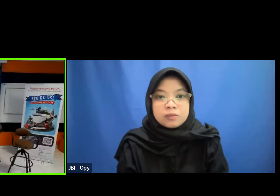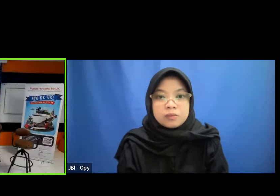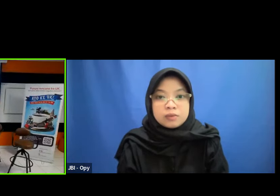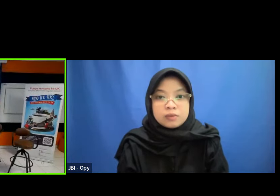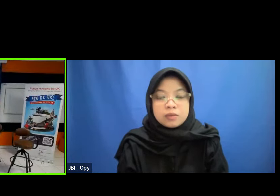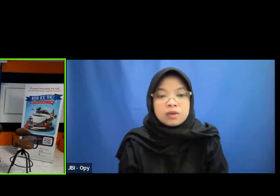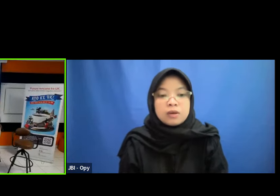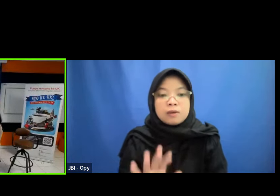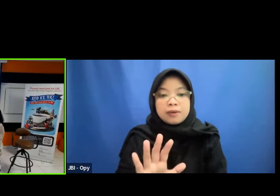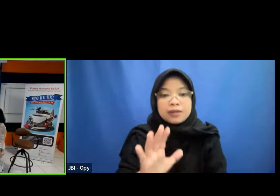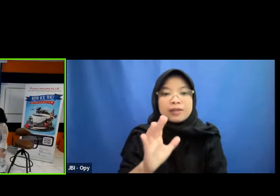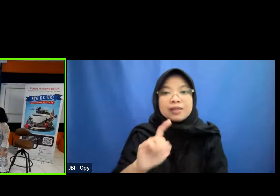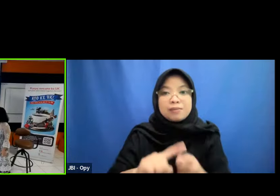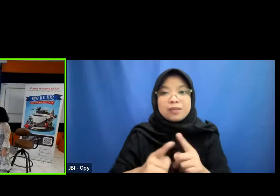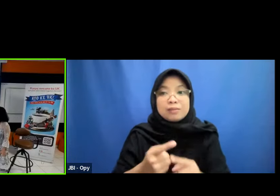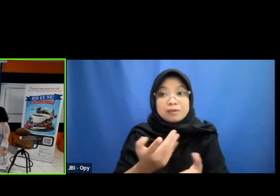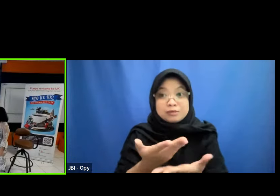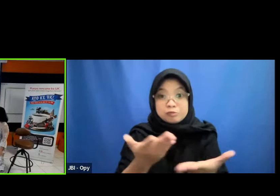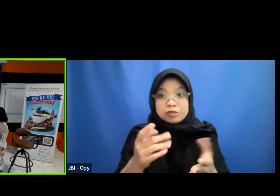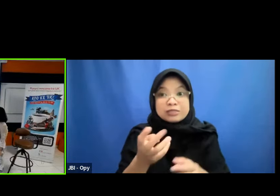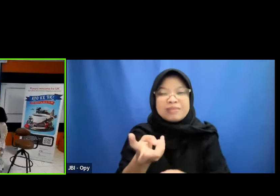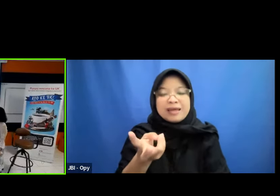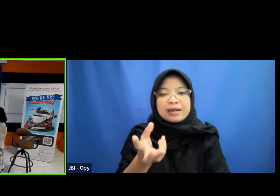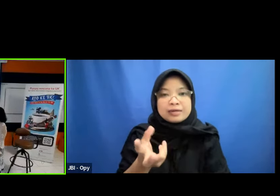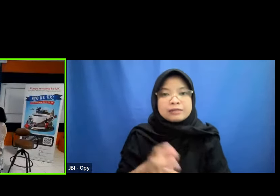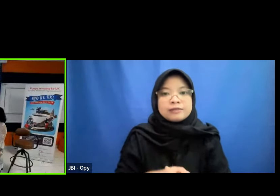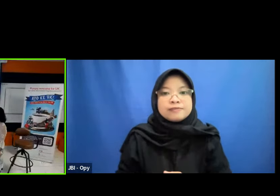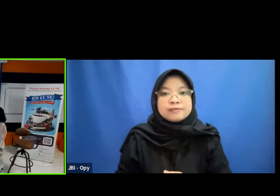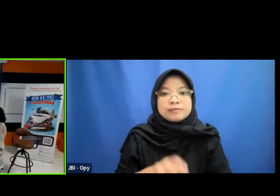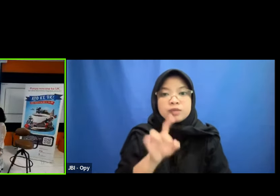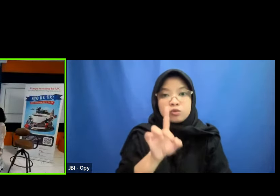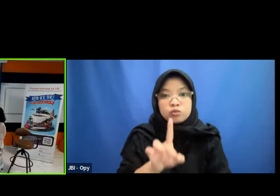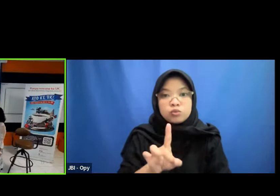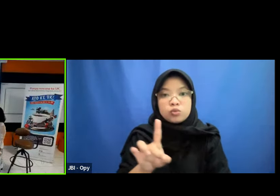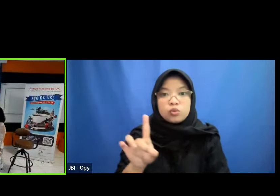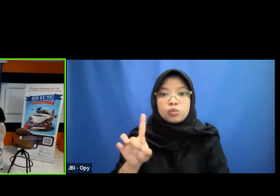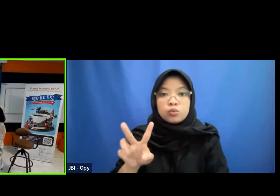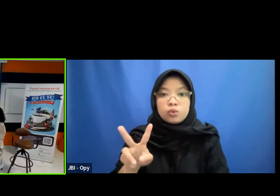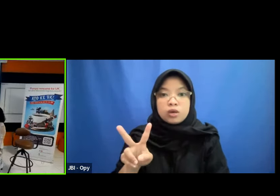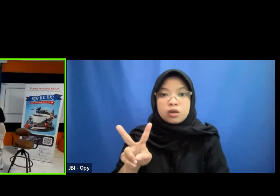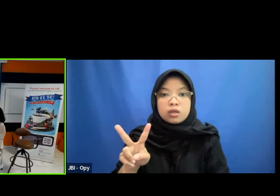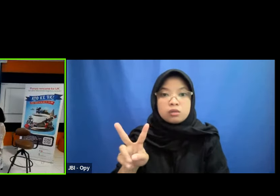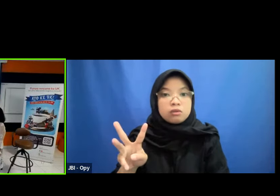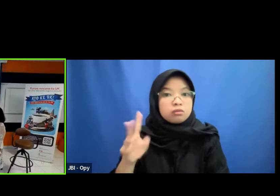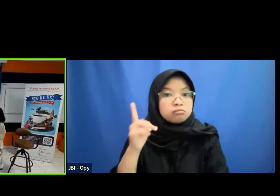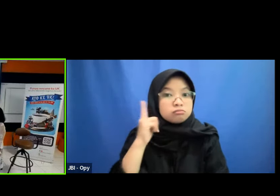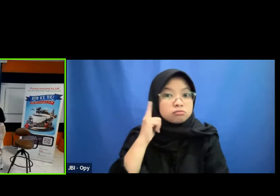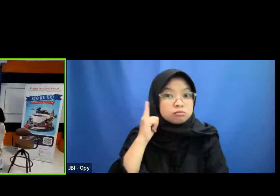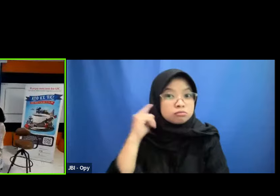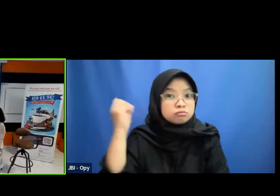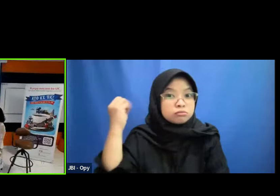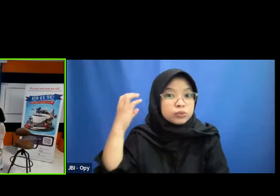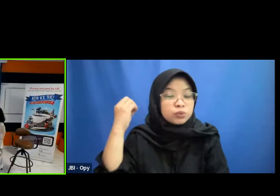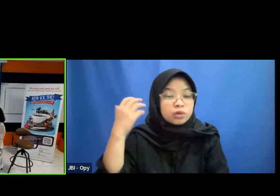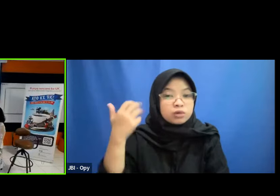sebentar ya teman-teman sat dua tes kedengaran